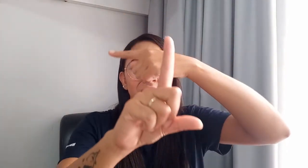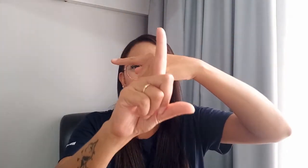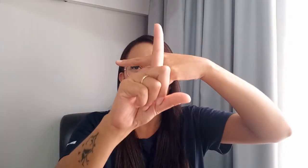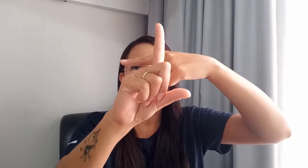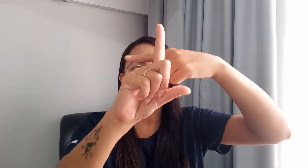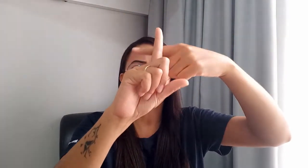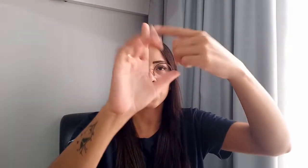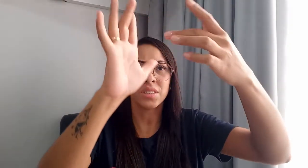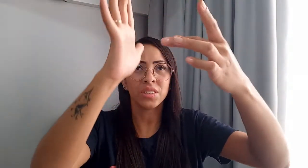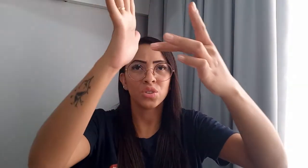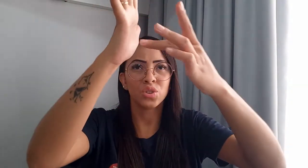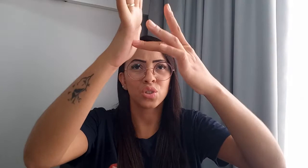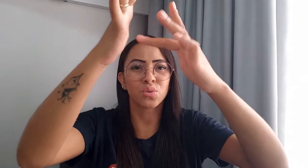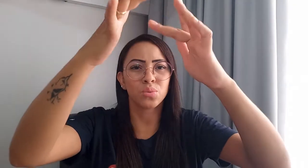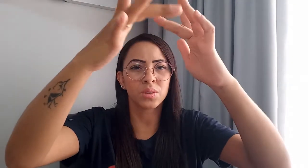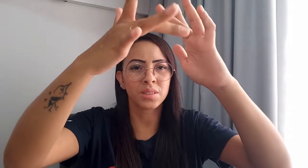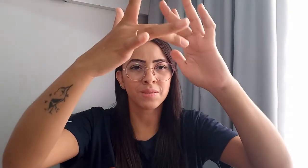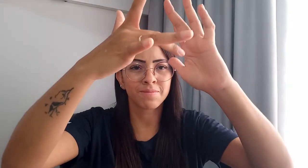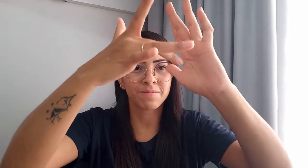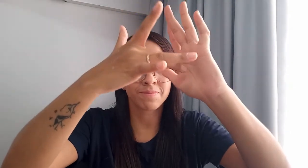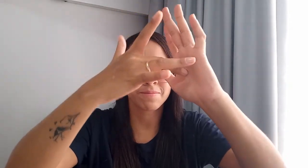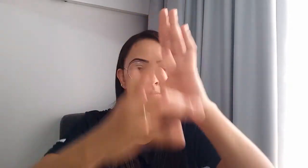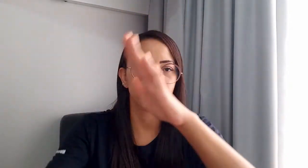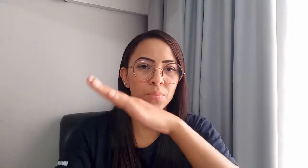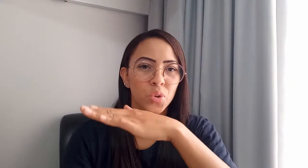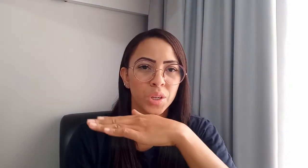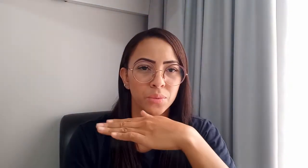na cruz Jesus morreu.